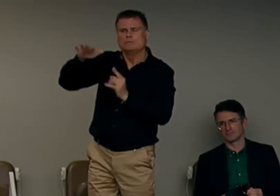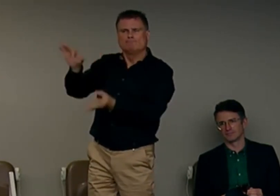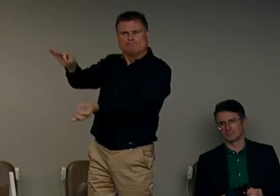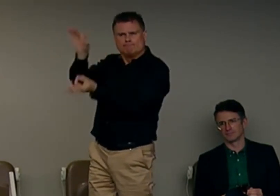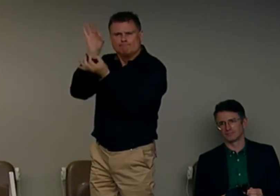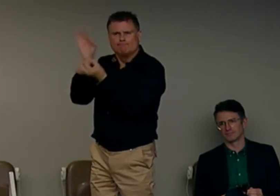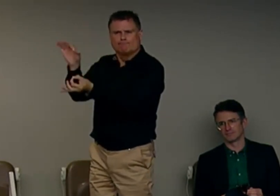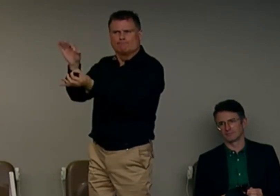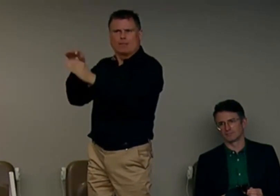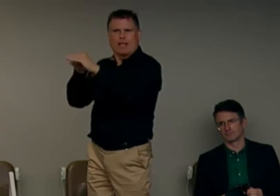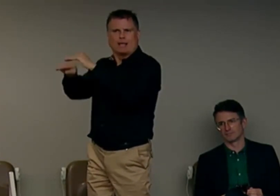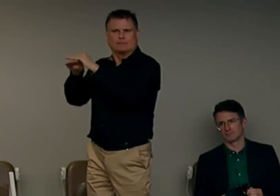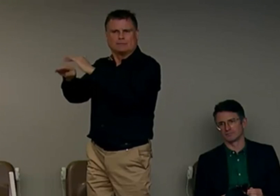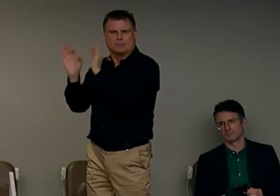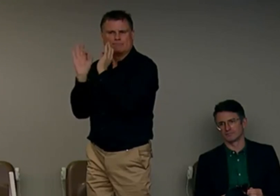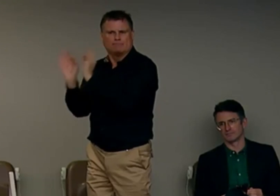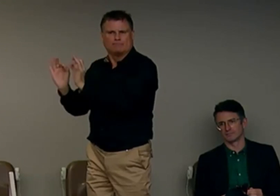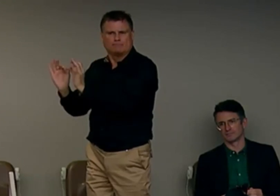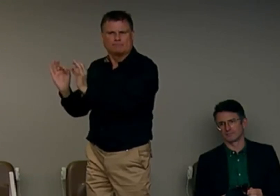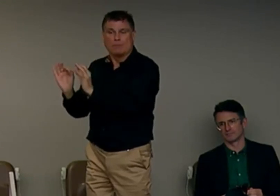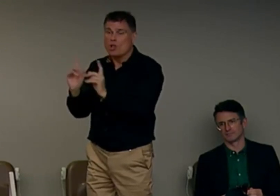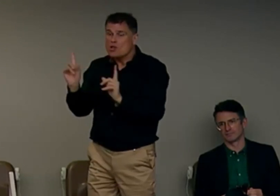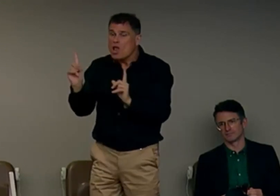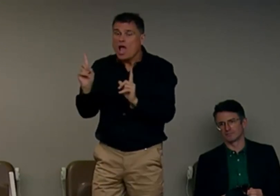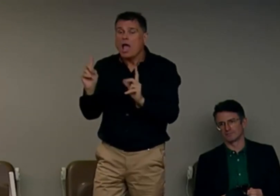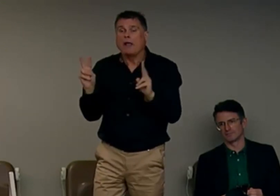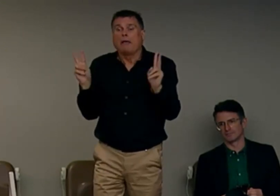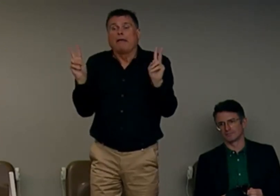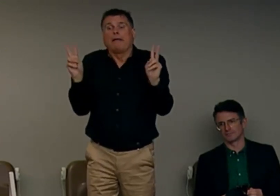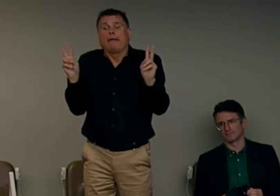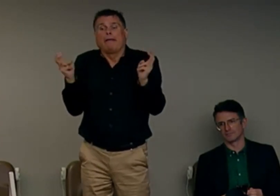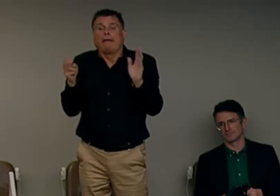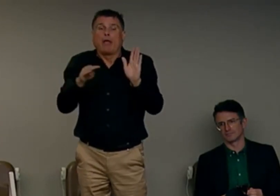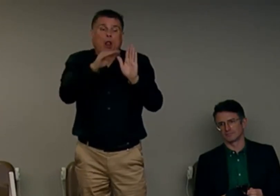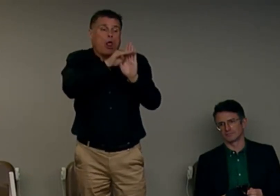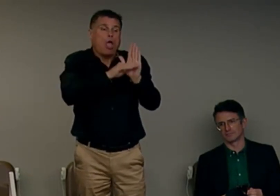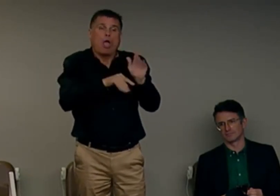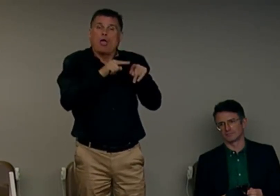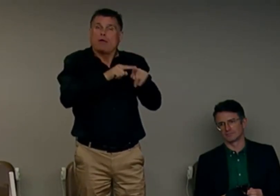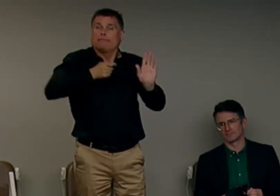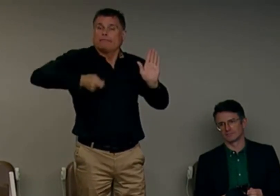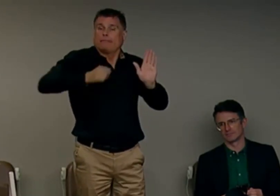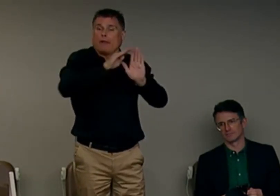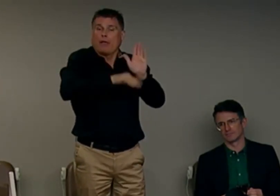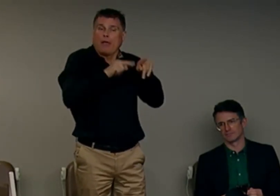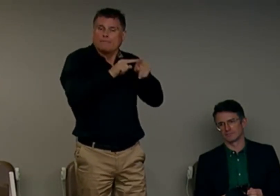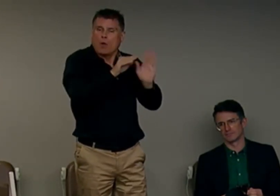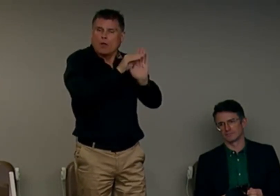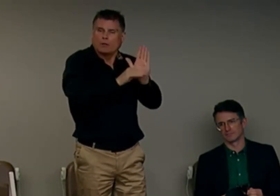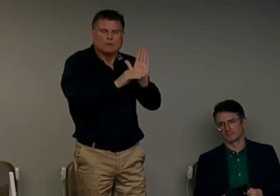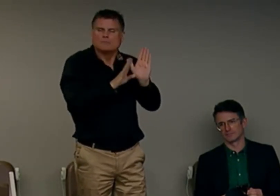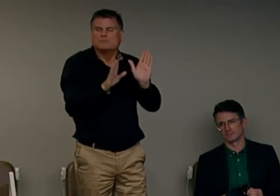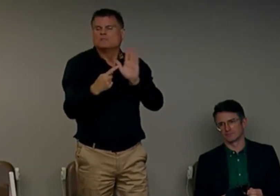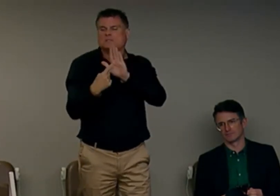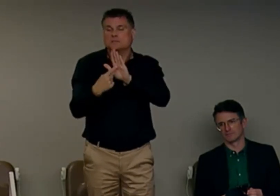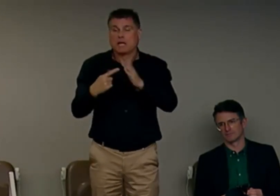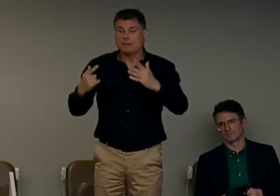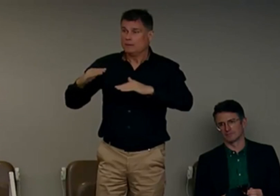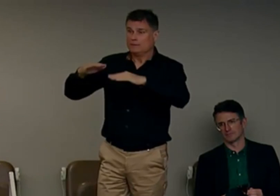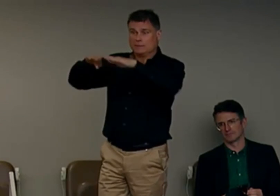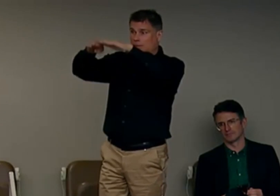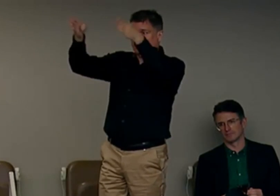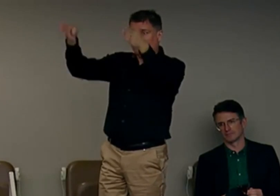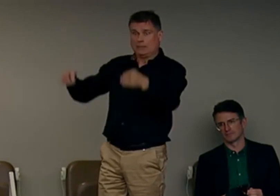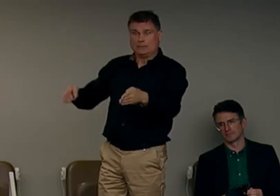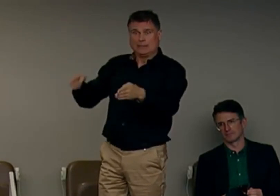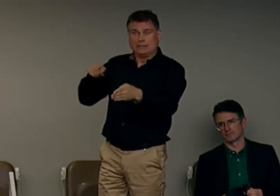la loi le demande, mais avec des environnements exemplaires qui garantissent à chaque étudiant qui s'y trouve,